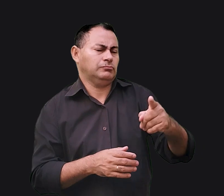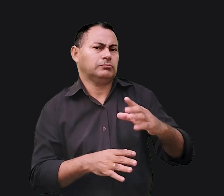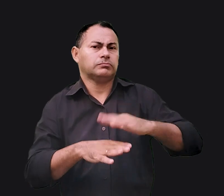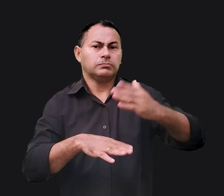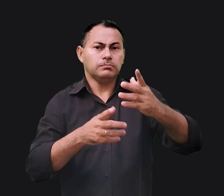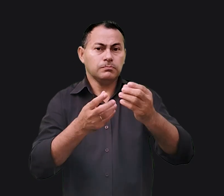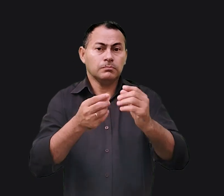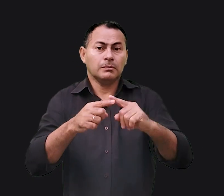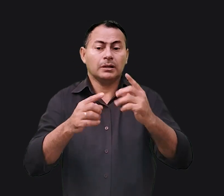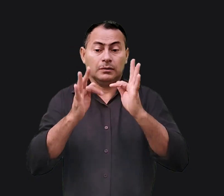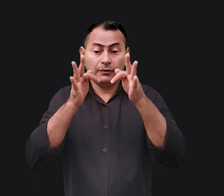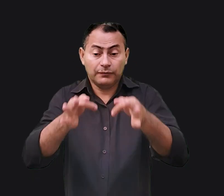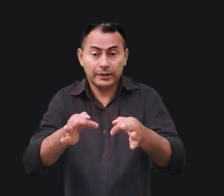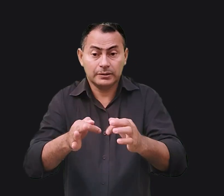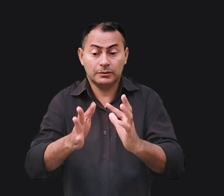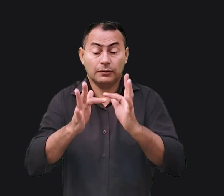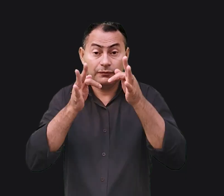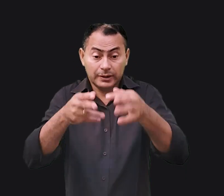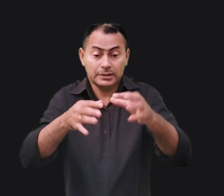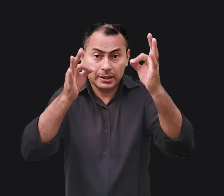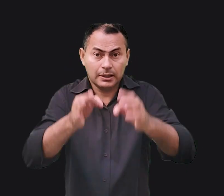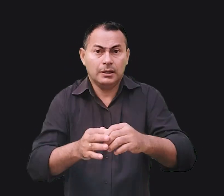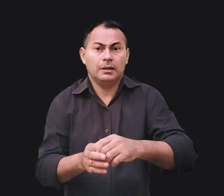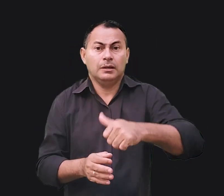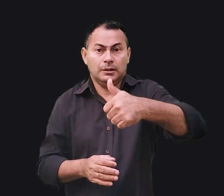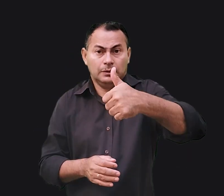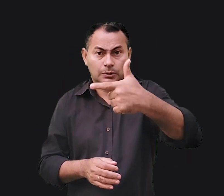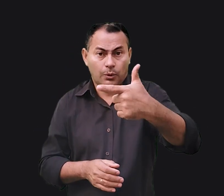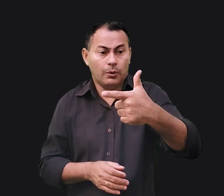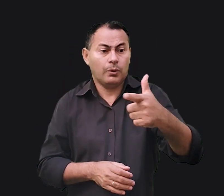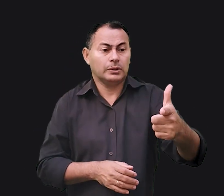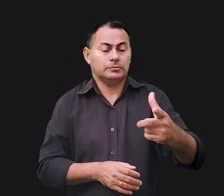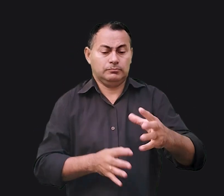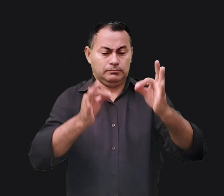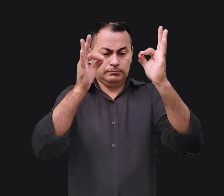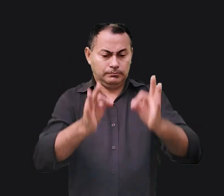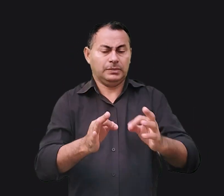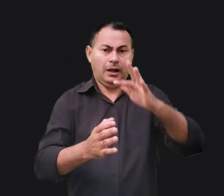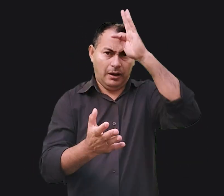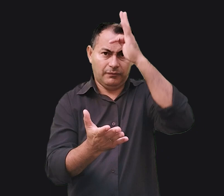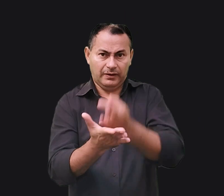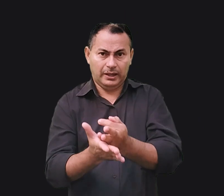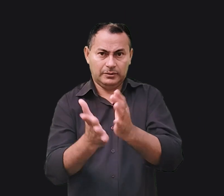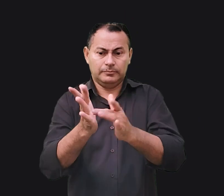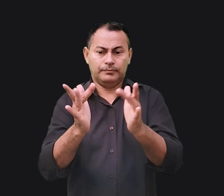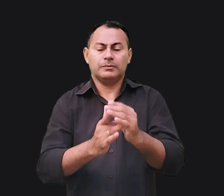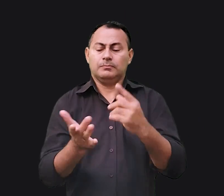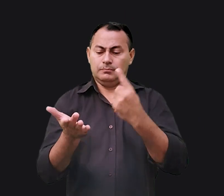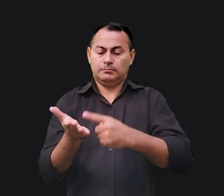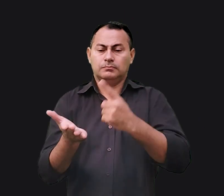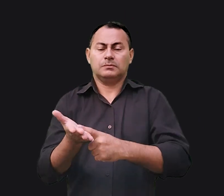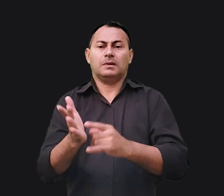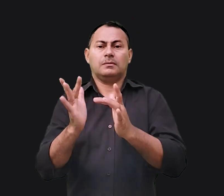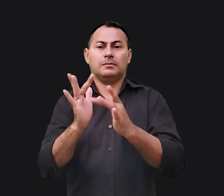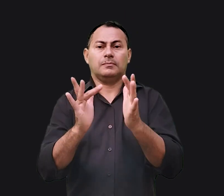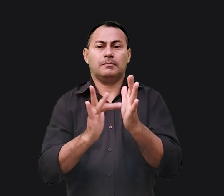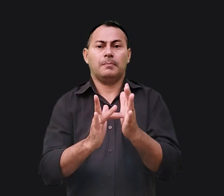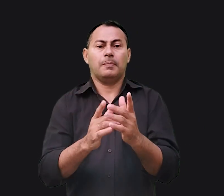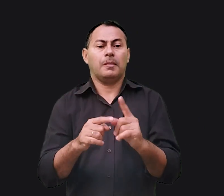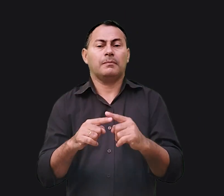mais. Mas no final desse retiro, com certeza, 12 saíram de lá, convictos de sua fé em Jesus e comprometidos com ele. Mas no